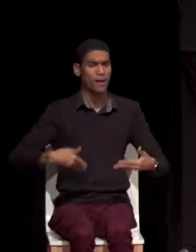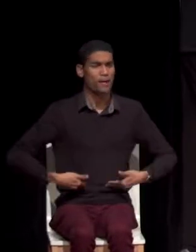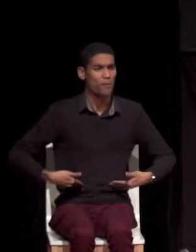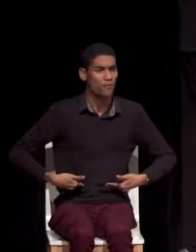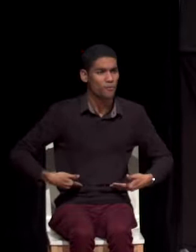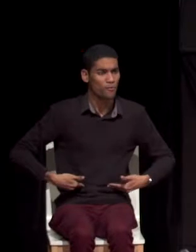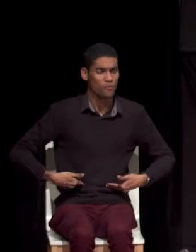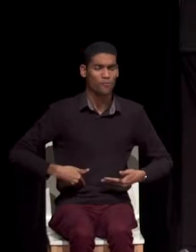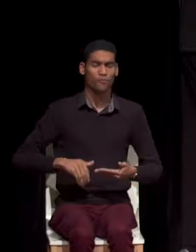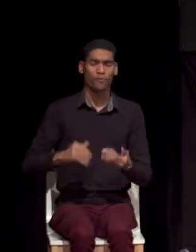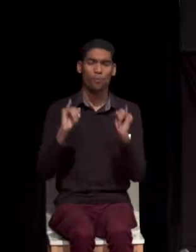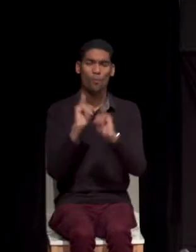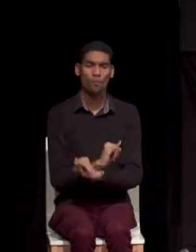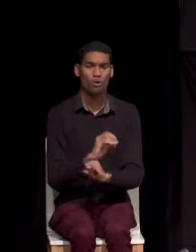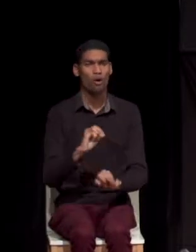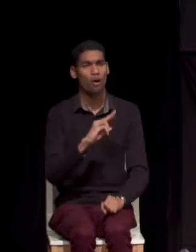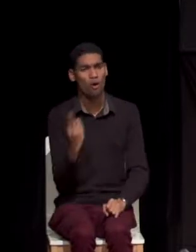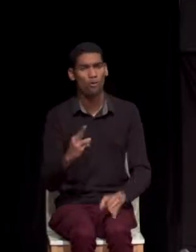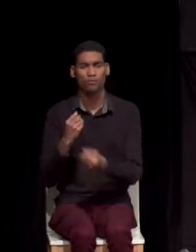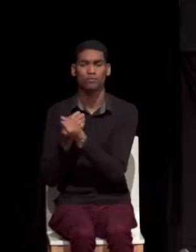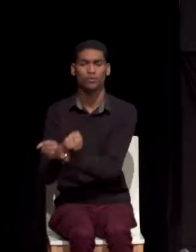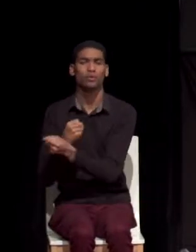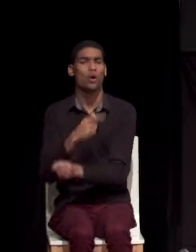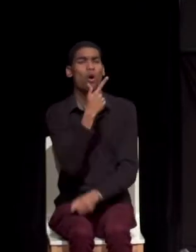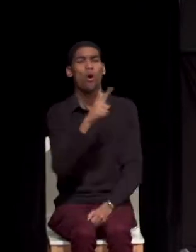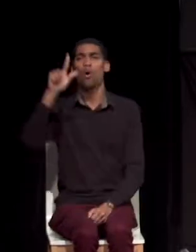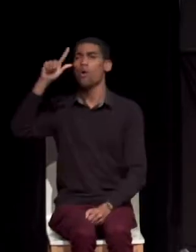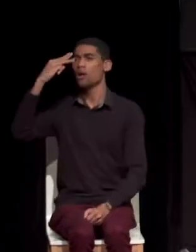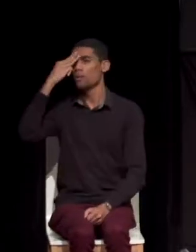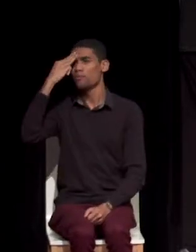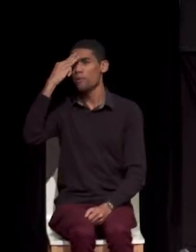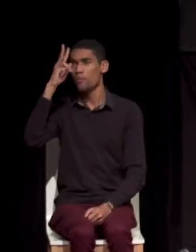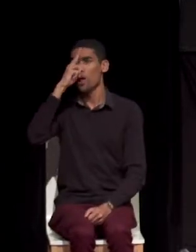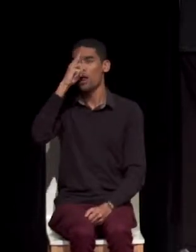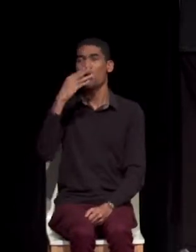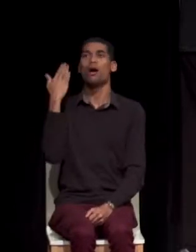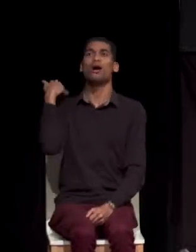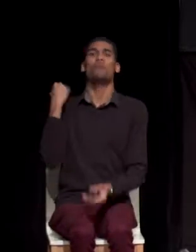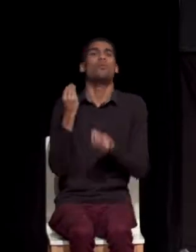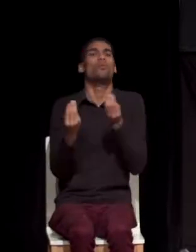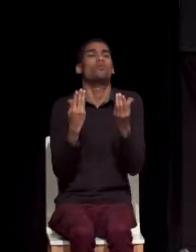escravo. Quais são as outras memórias possíveis?